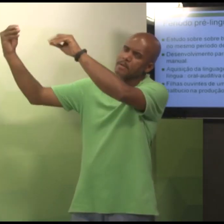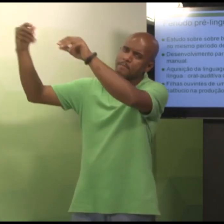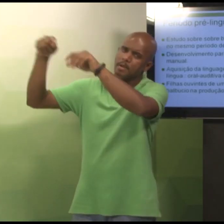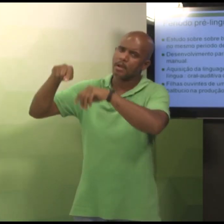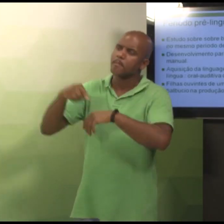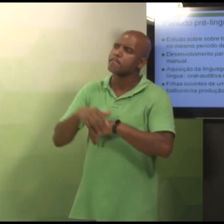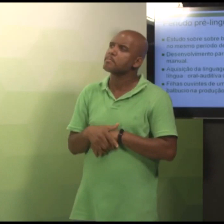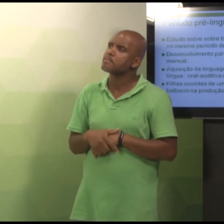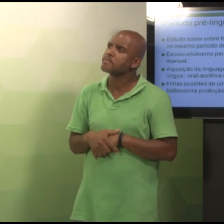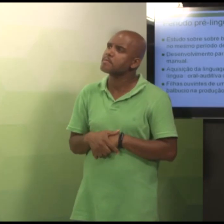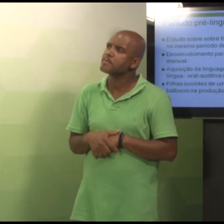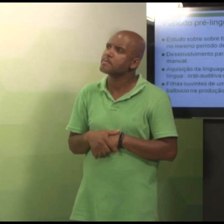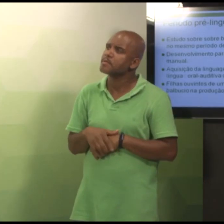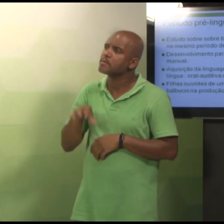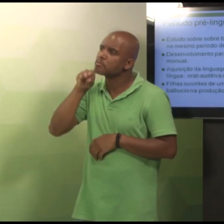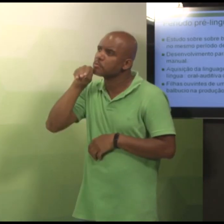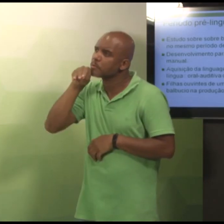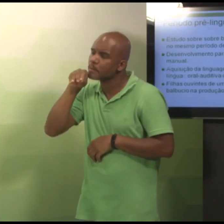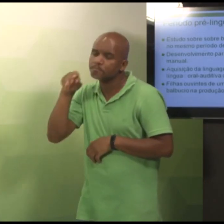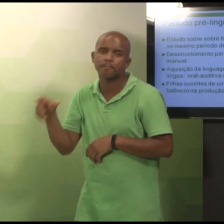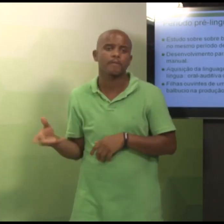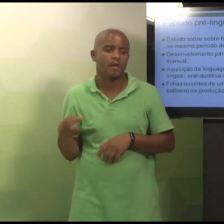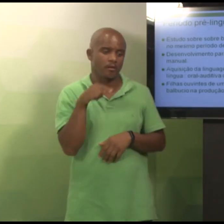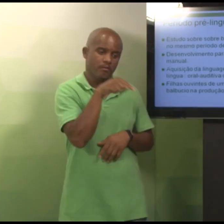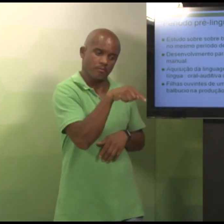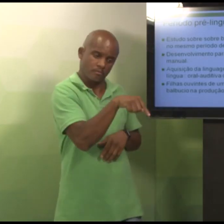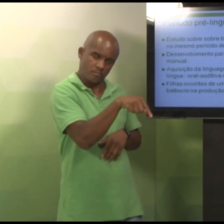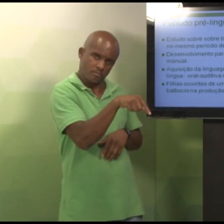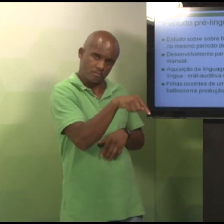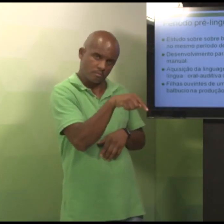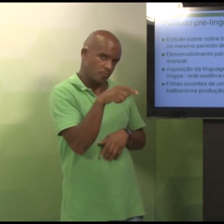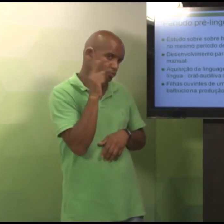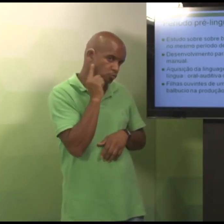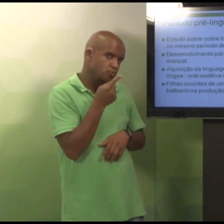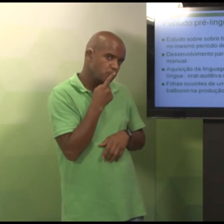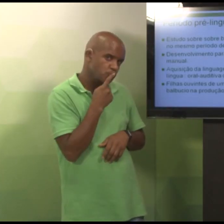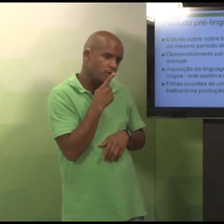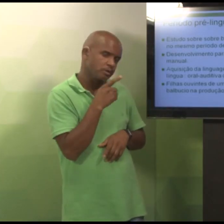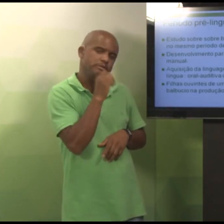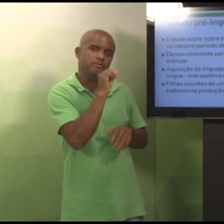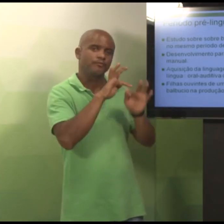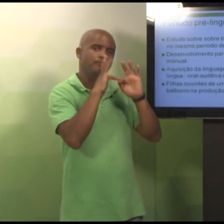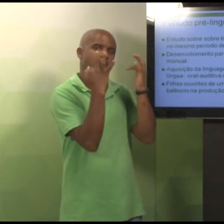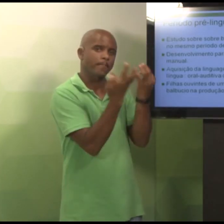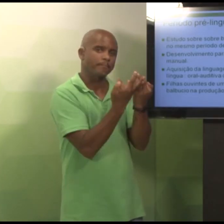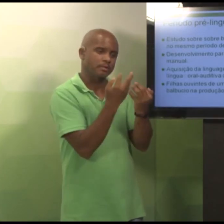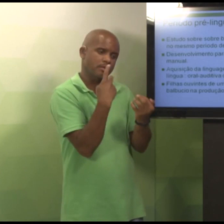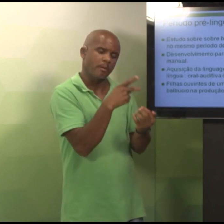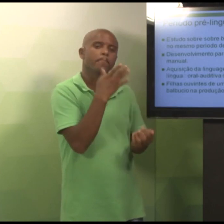começa a desenvolver a oralização porque tem contato com a oralização, com outras pessoas que